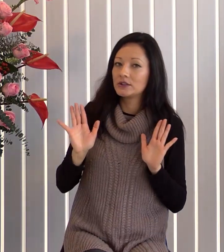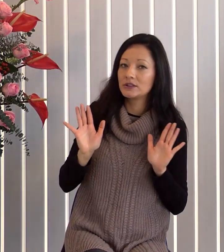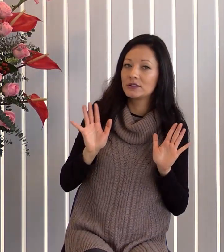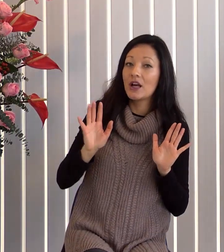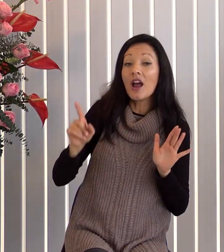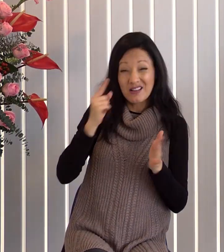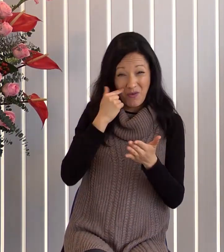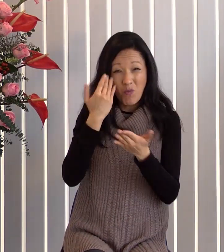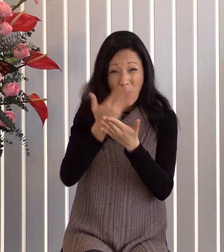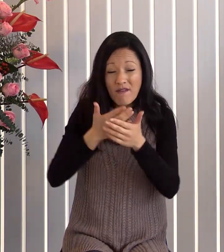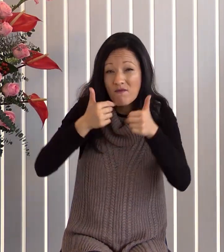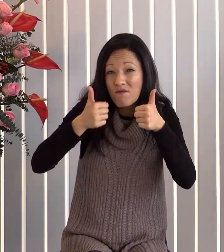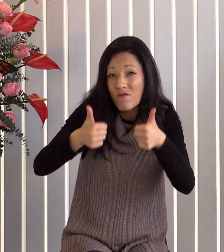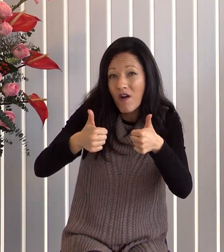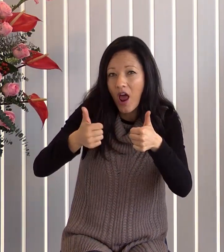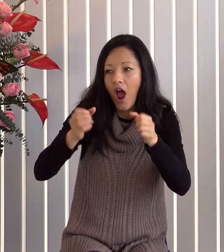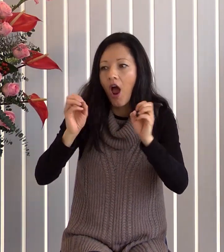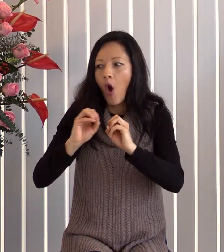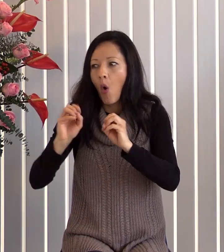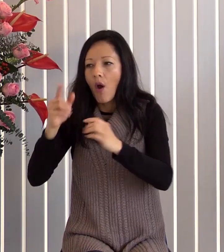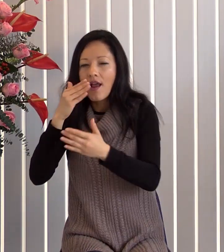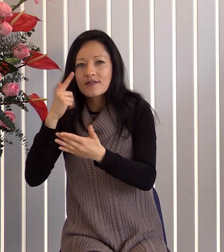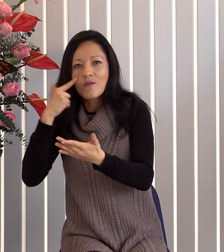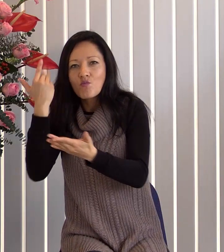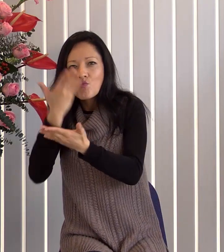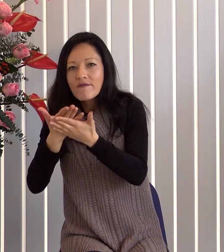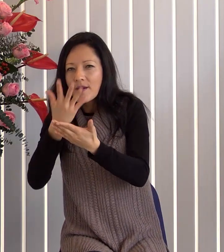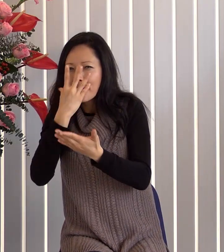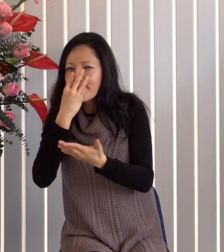¿Esta prueba es buena o esta prueba es mala?